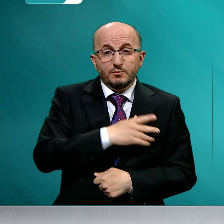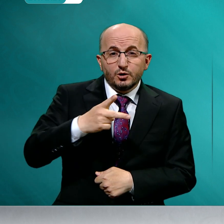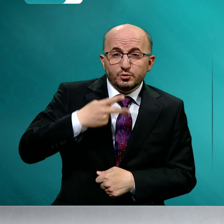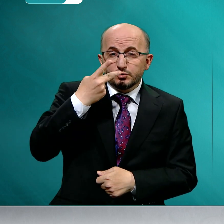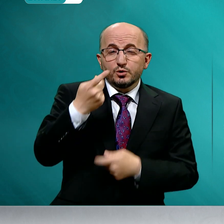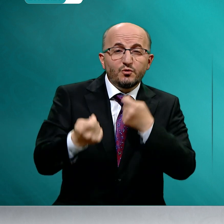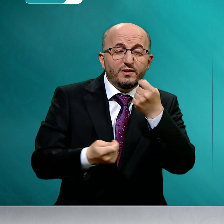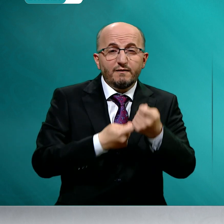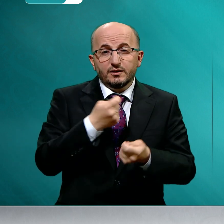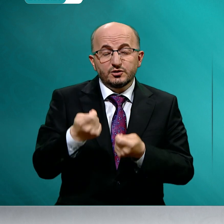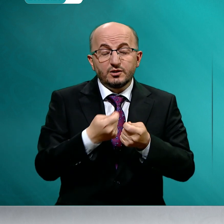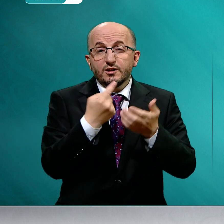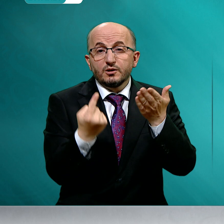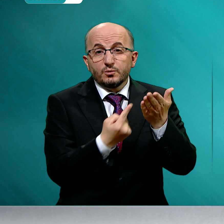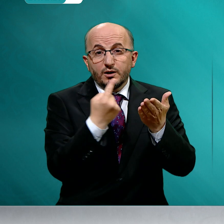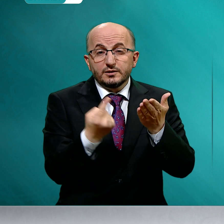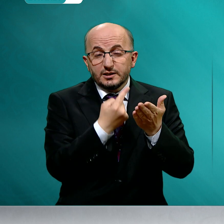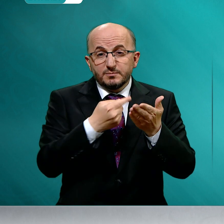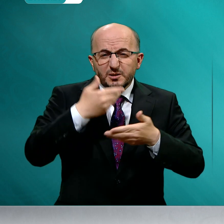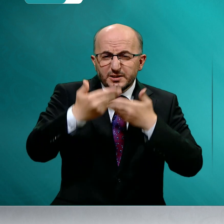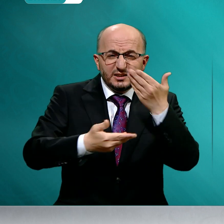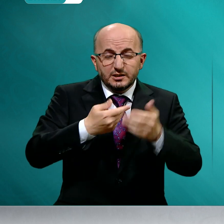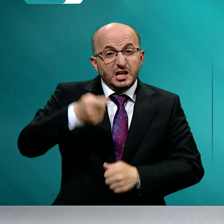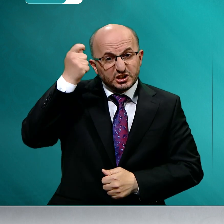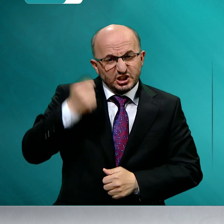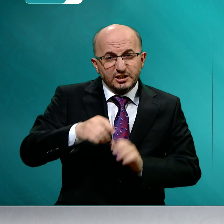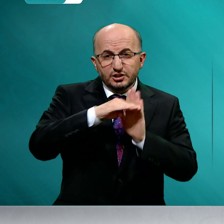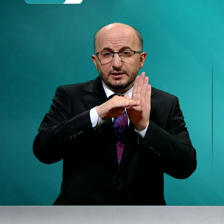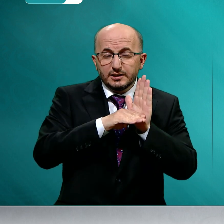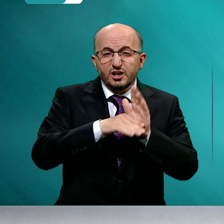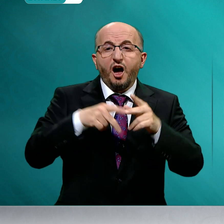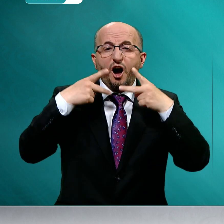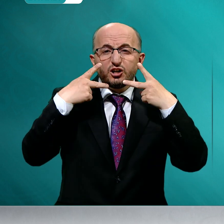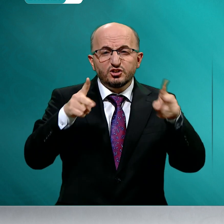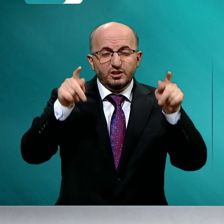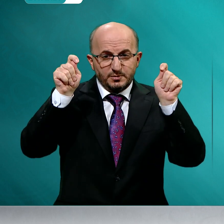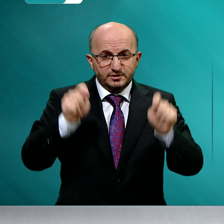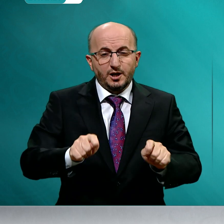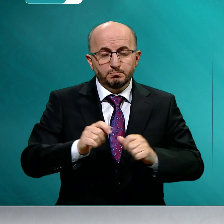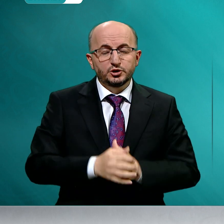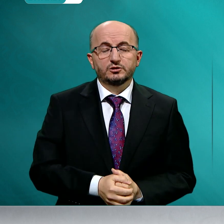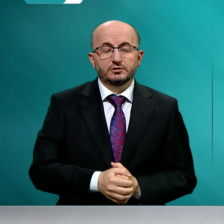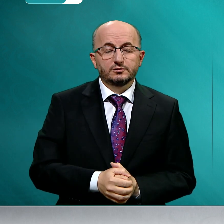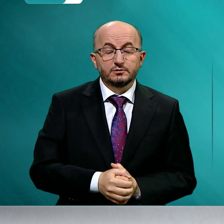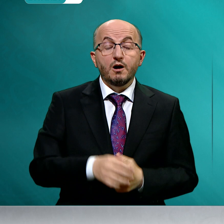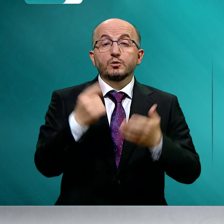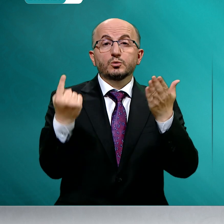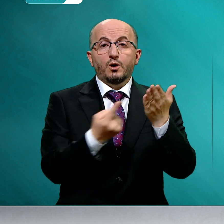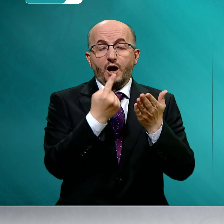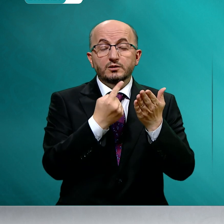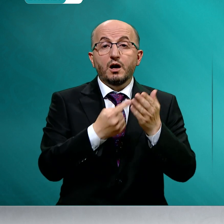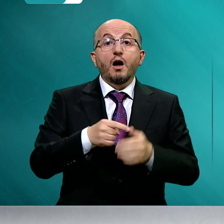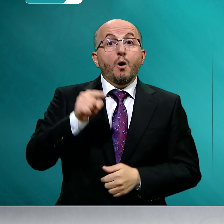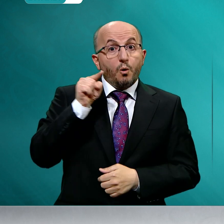ve davranışlarıyla Kur'an-ı Kerim'de bildirilen hakikatlerin izahını yapmıştır. Kur'an,